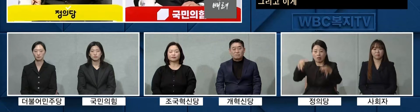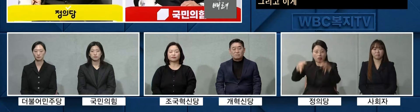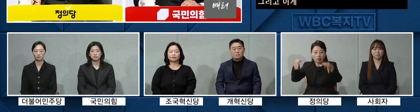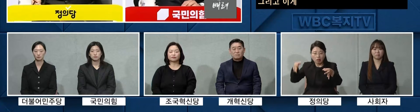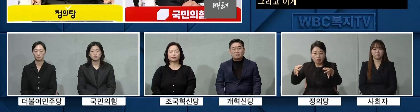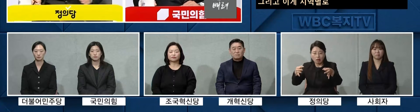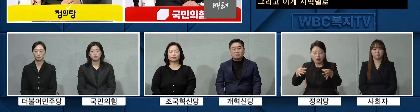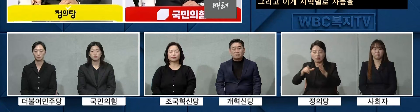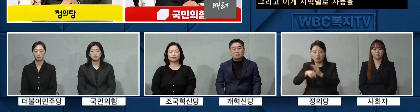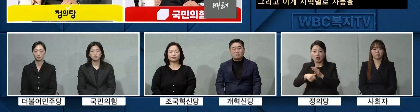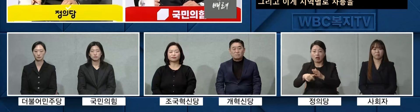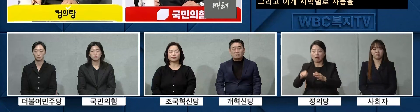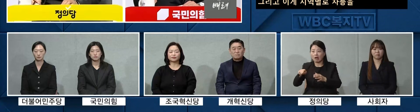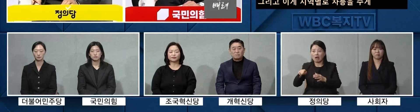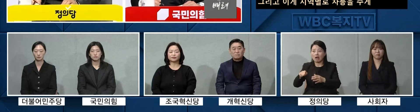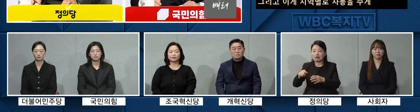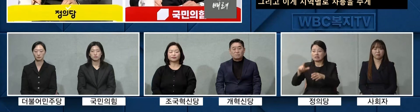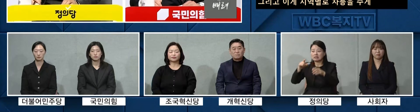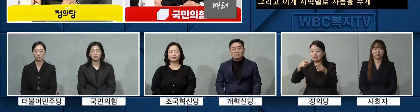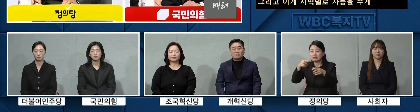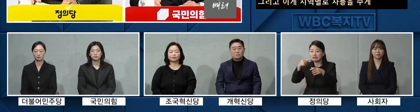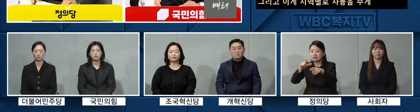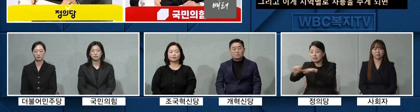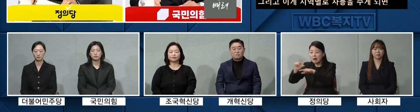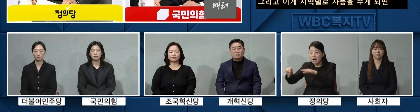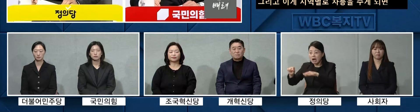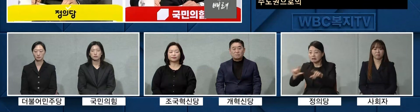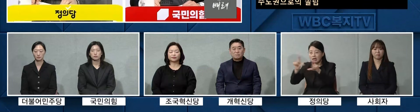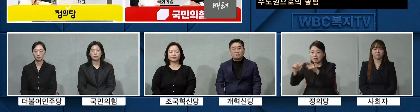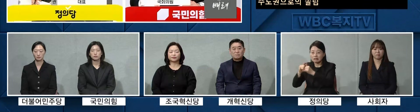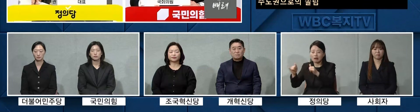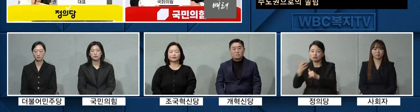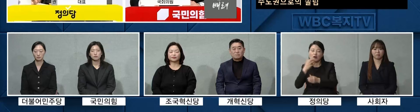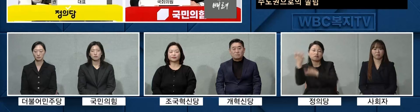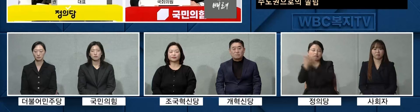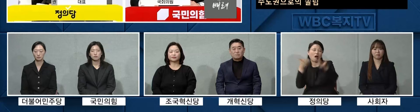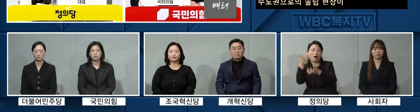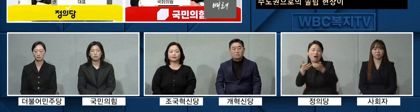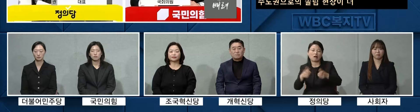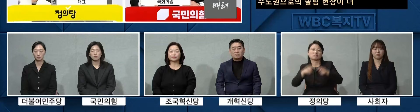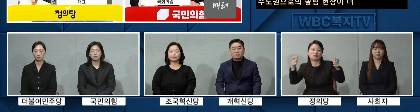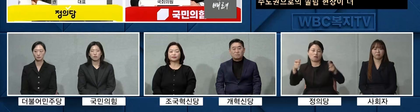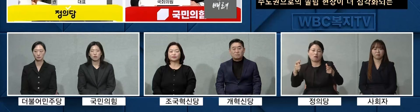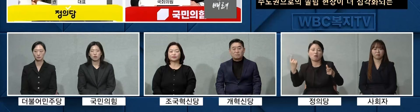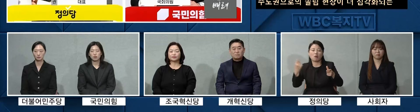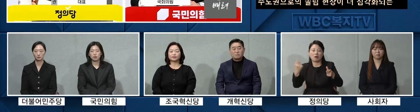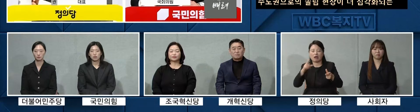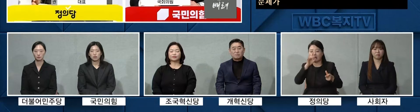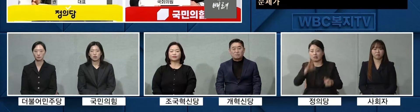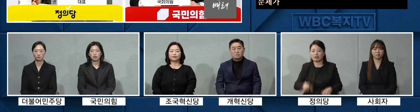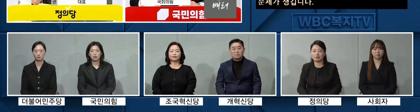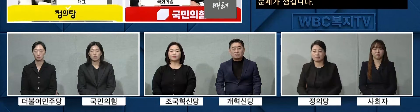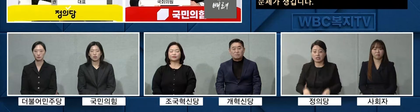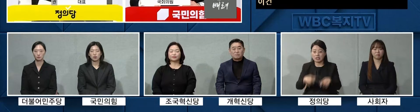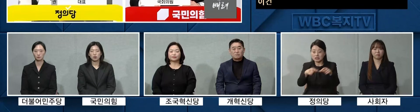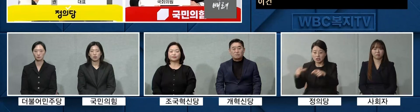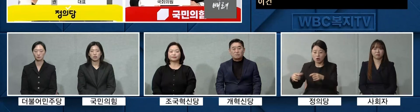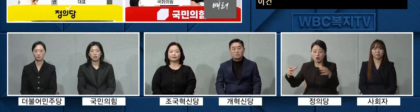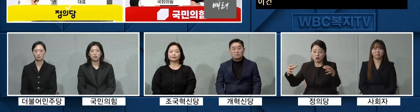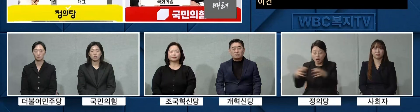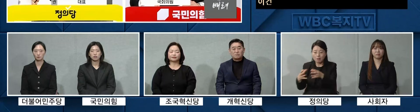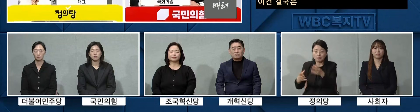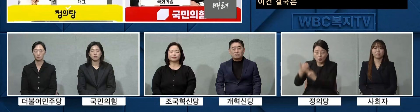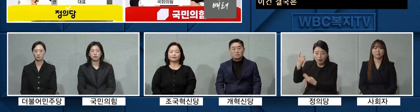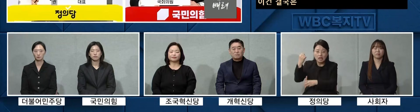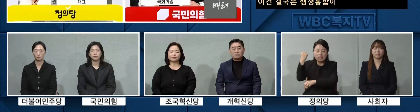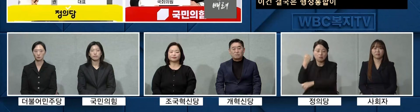수도권으로의 쏠림 현상이 더 심각하게 되는 문제가 생깁니다. 이건 결국은 행정통합이 오히려 기본권